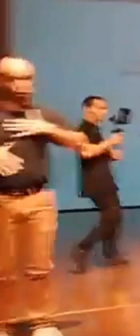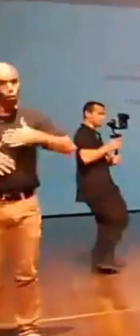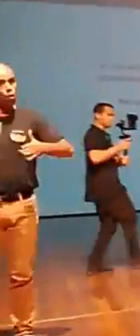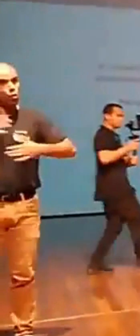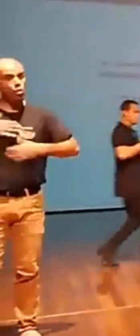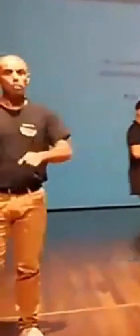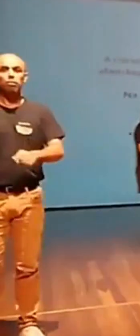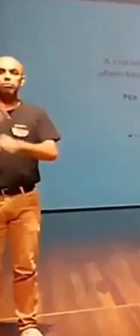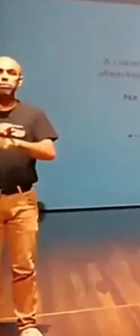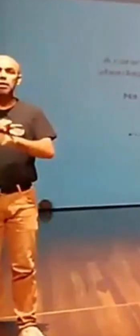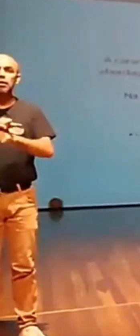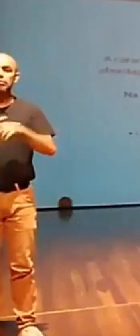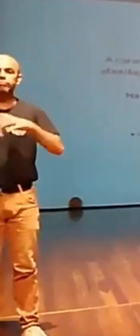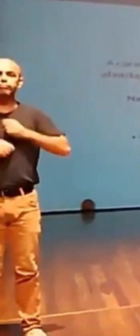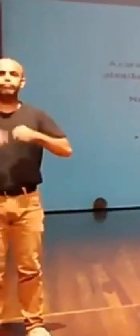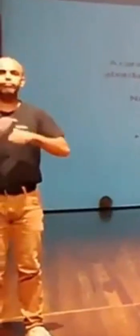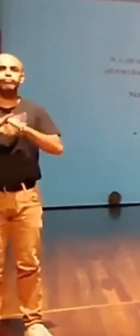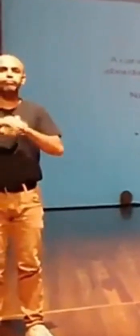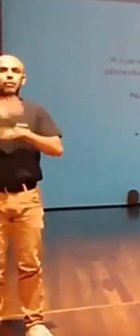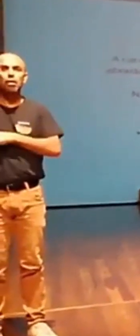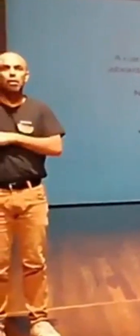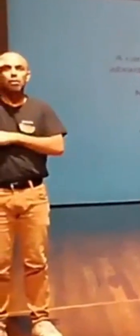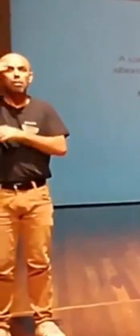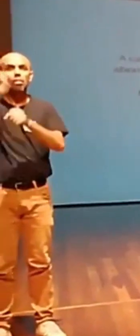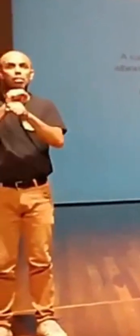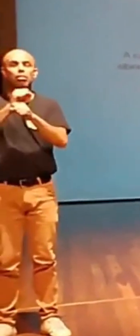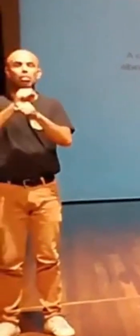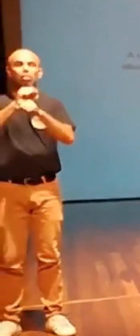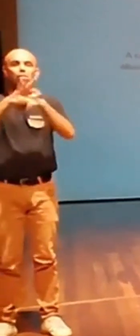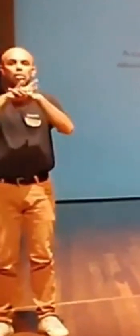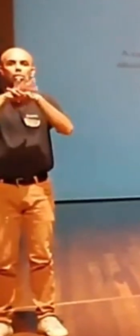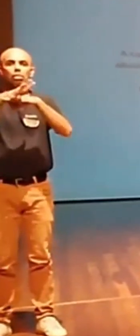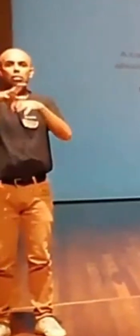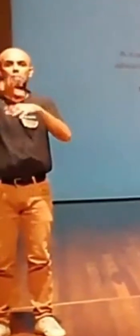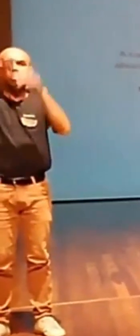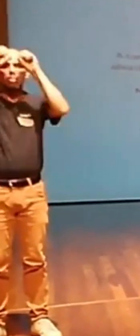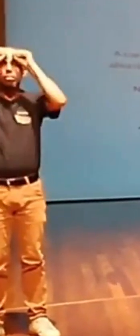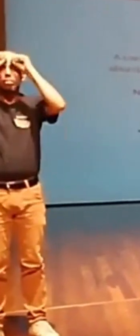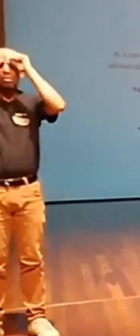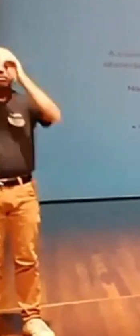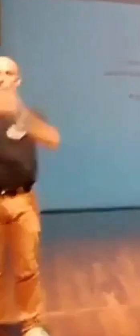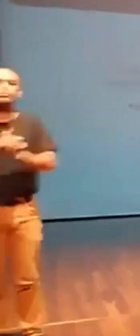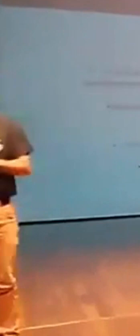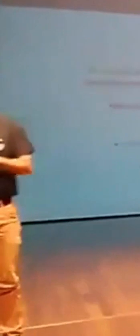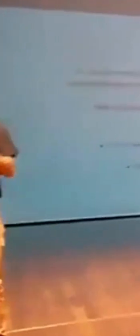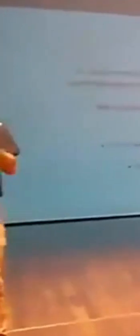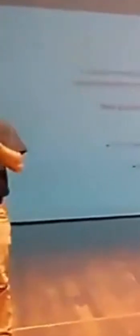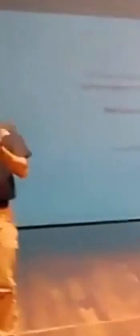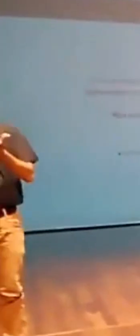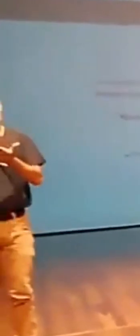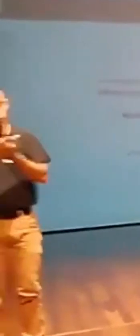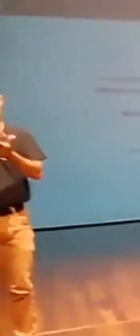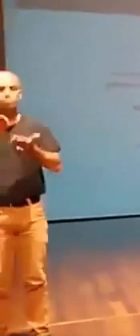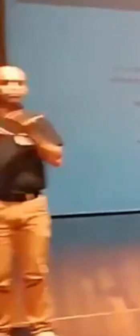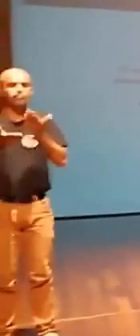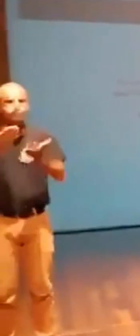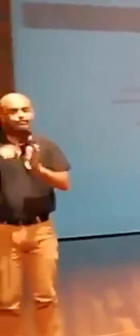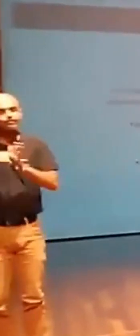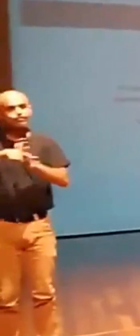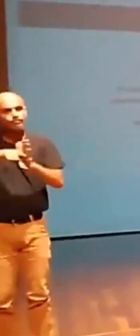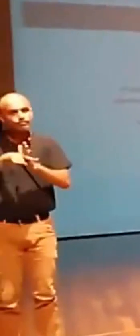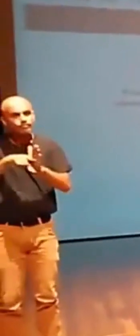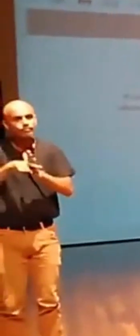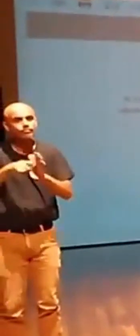fica doente. Mente parada fica doente. Por isso que estudos comprovam que hoje o mindfulness,